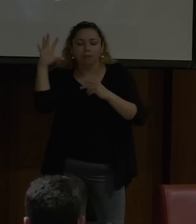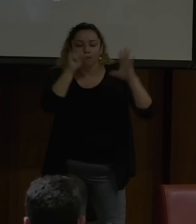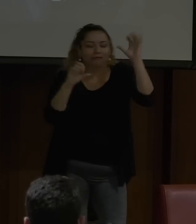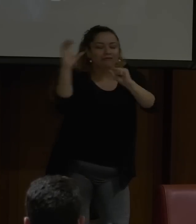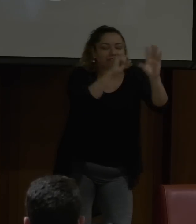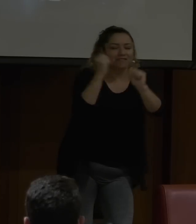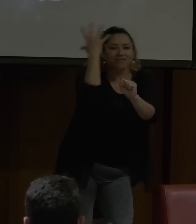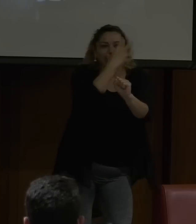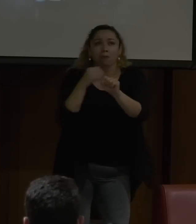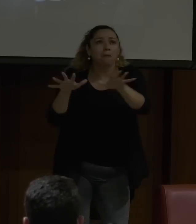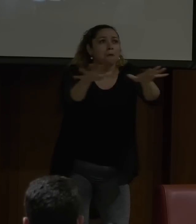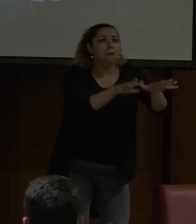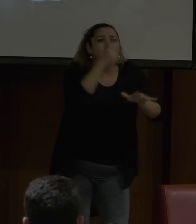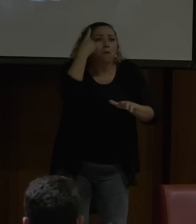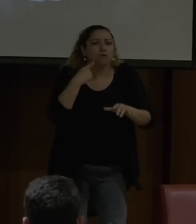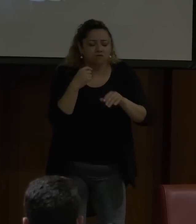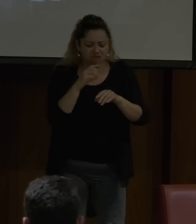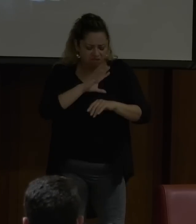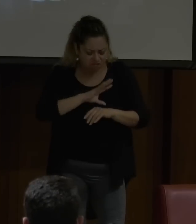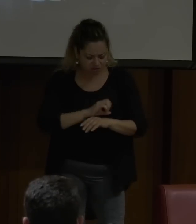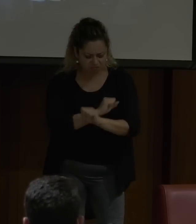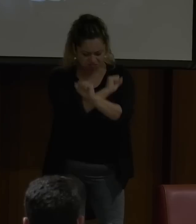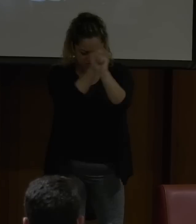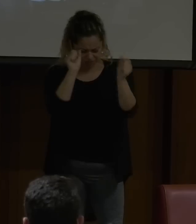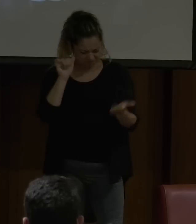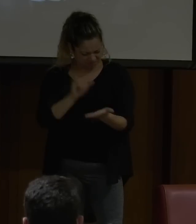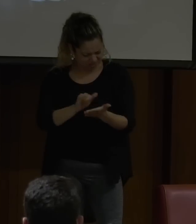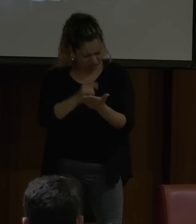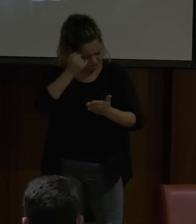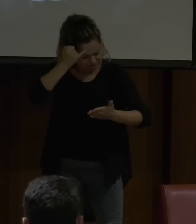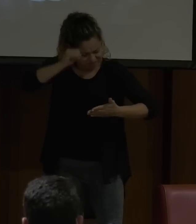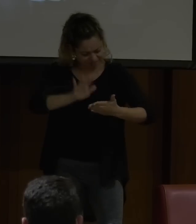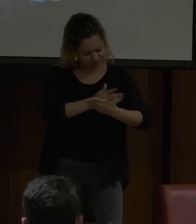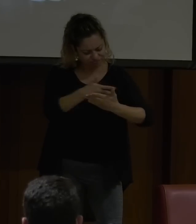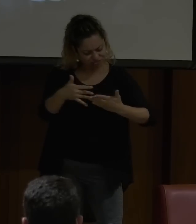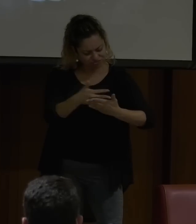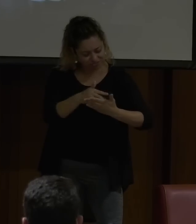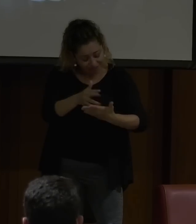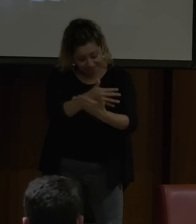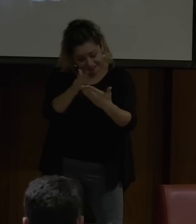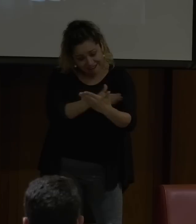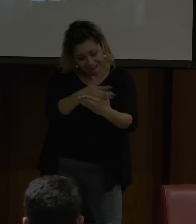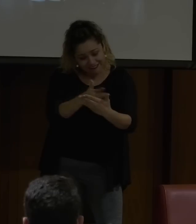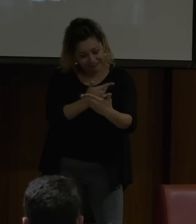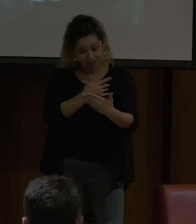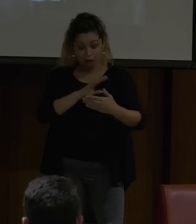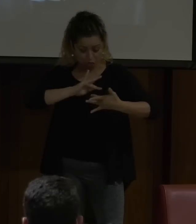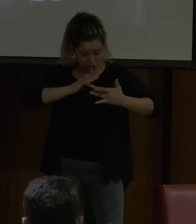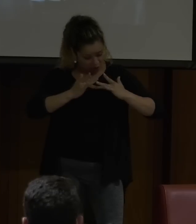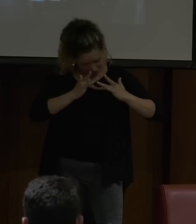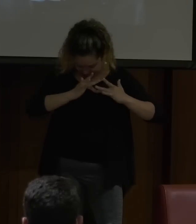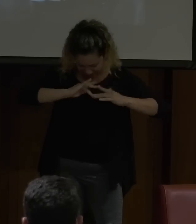una triste mañana se volvió compositor y superó su dolor con la pureza